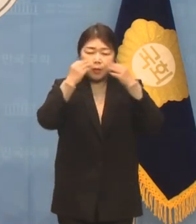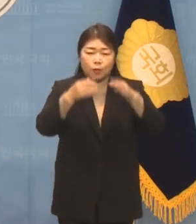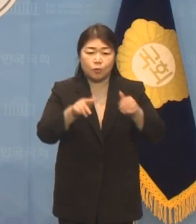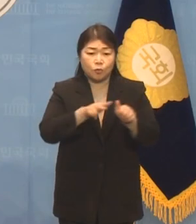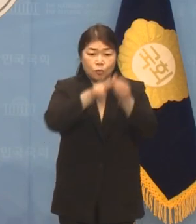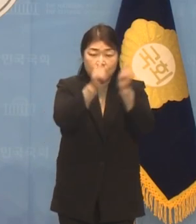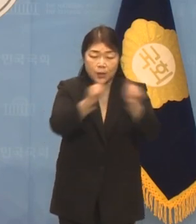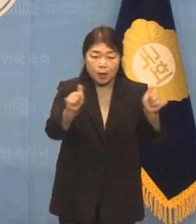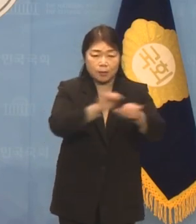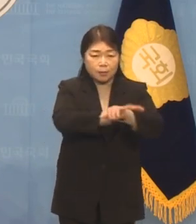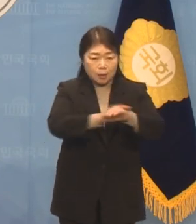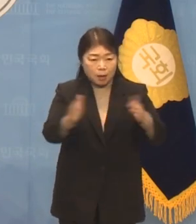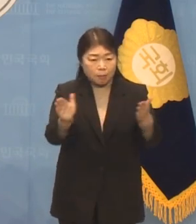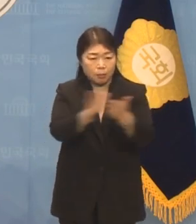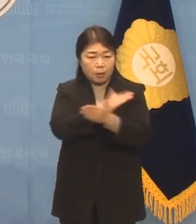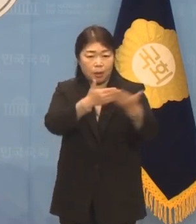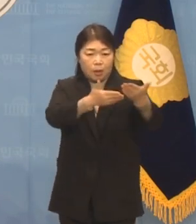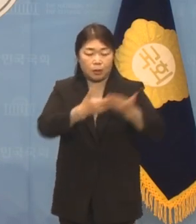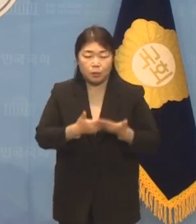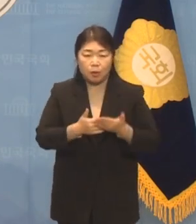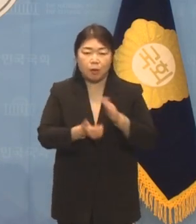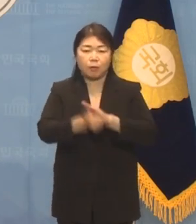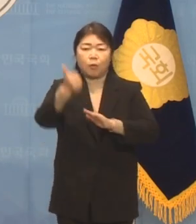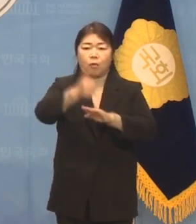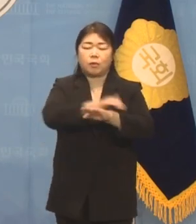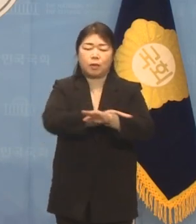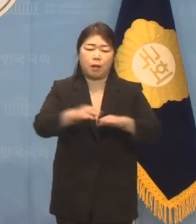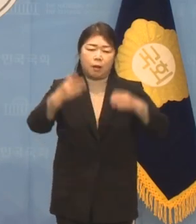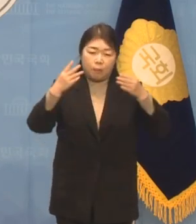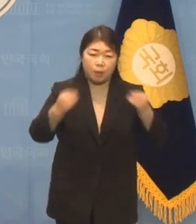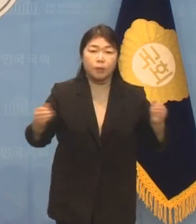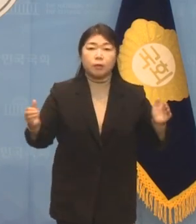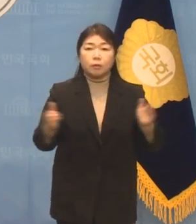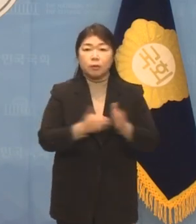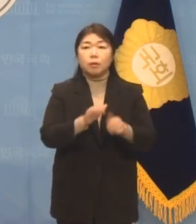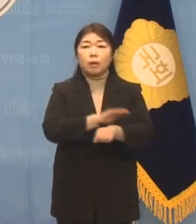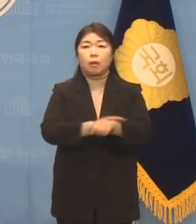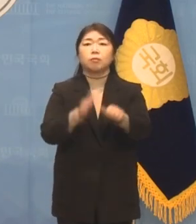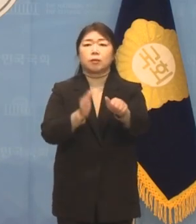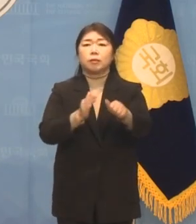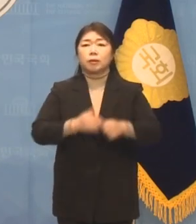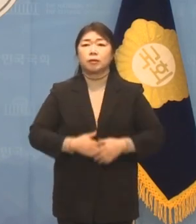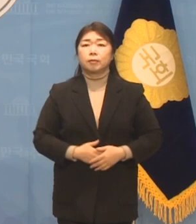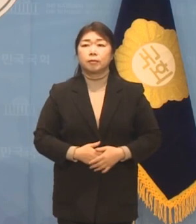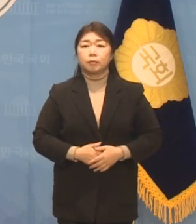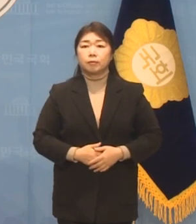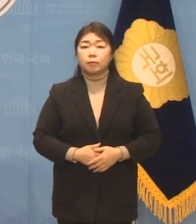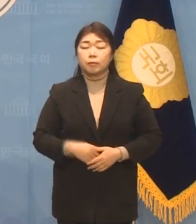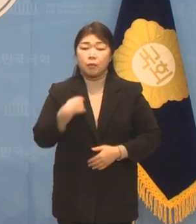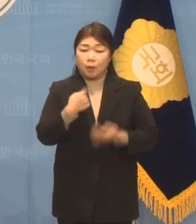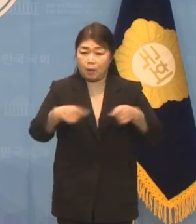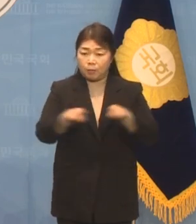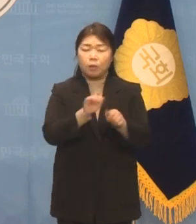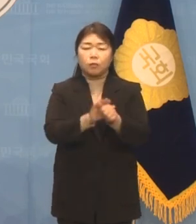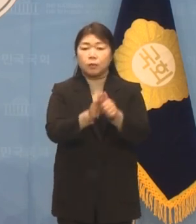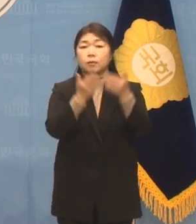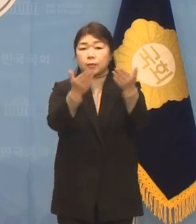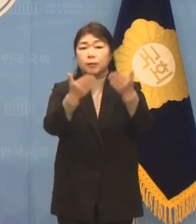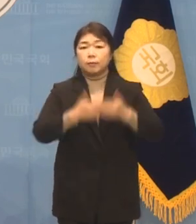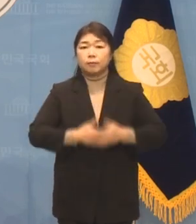이어받아 성공적으로 뒷마무리를 잘 해주시기 바랍니다. 저도 함께